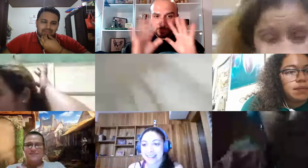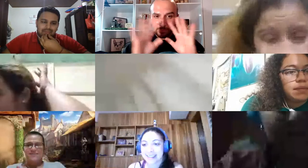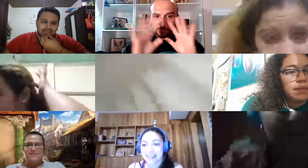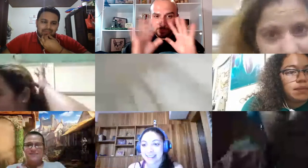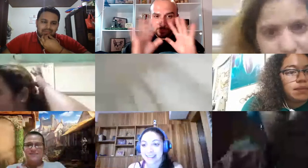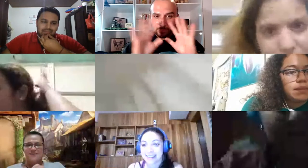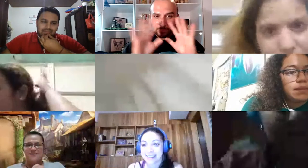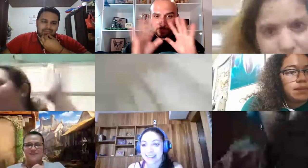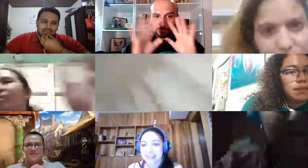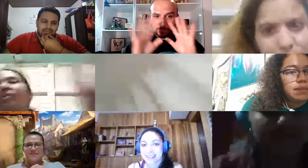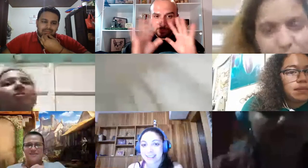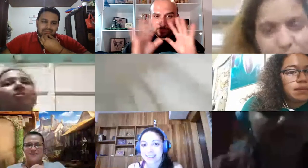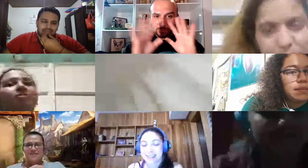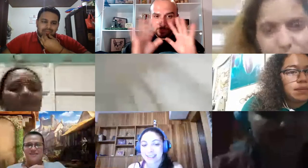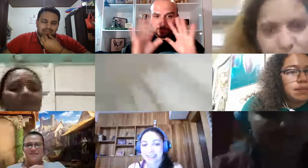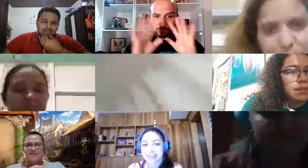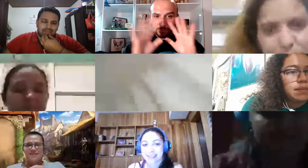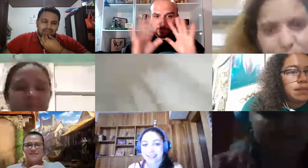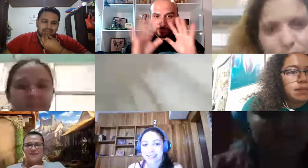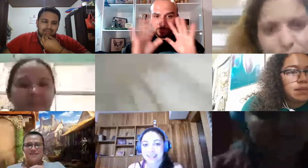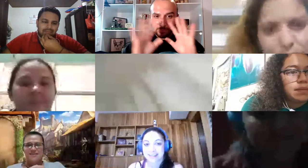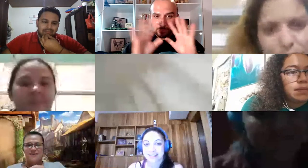Te vamos bien.